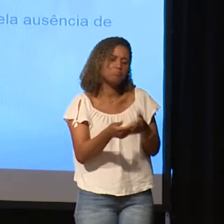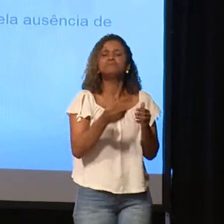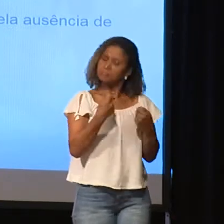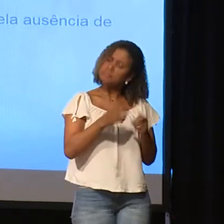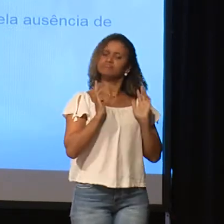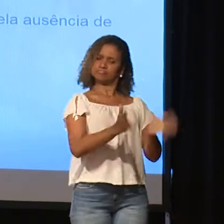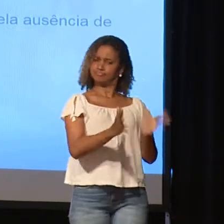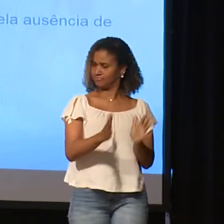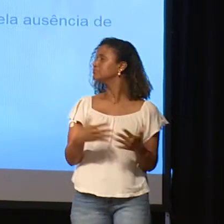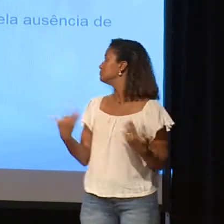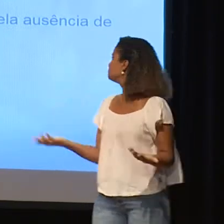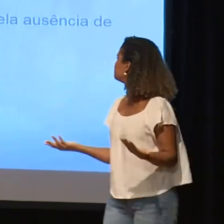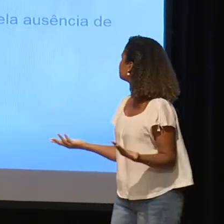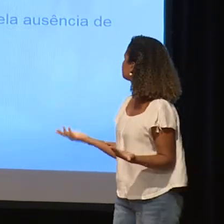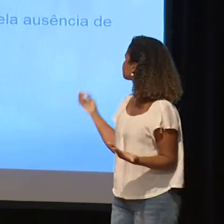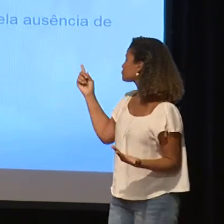eu já sabia o que era a língua de sinais.